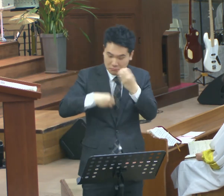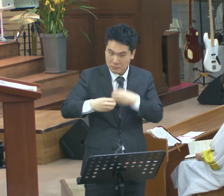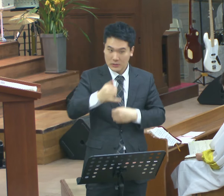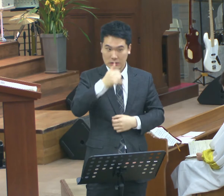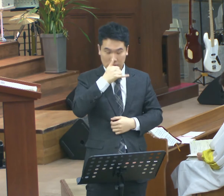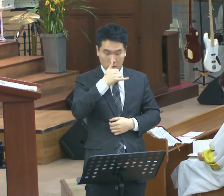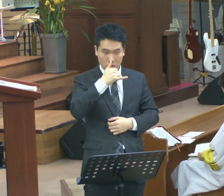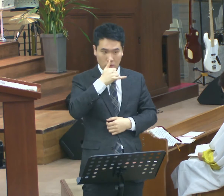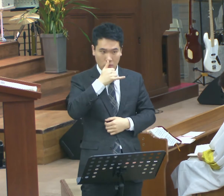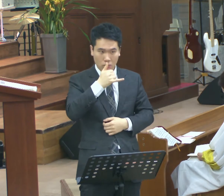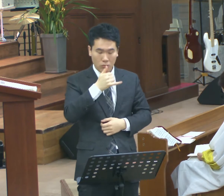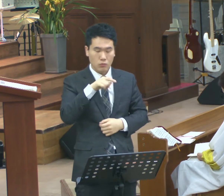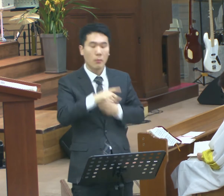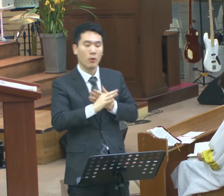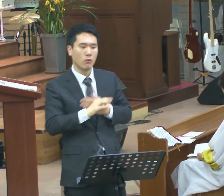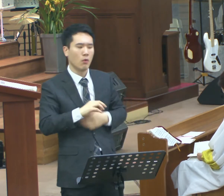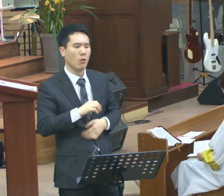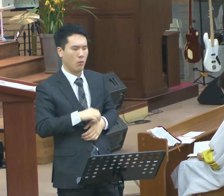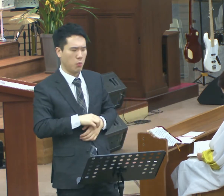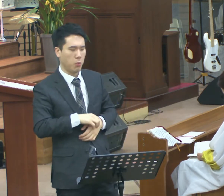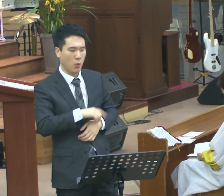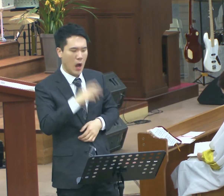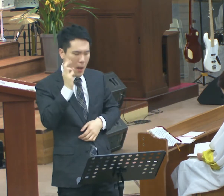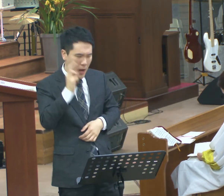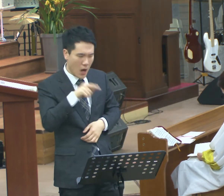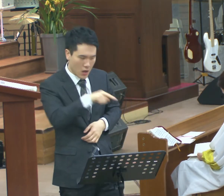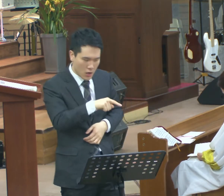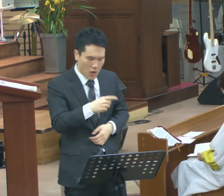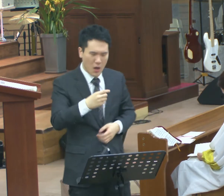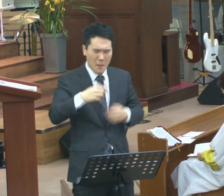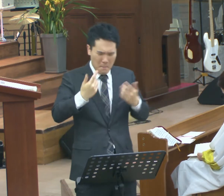굉장히 좋아야 되죠. 40년 동안 그 백성들이